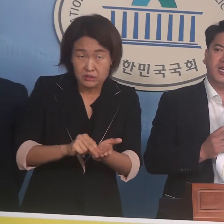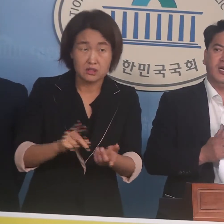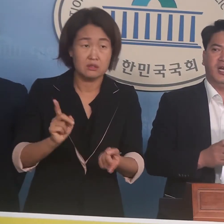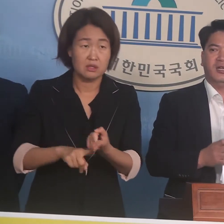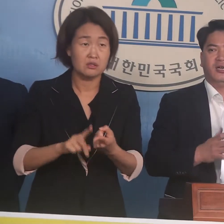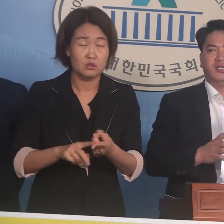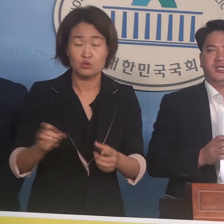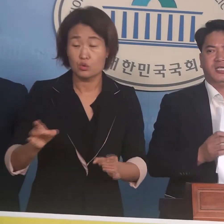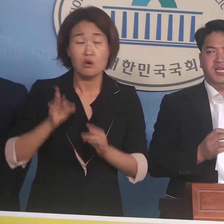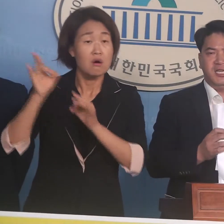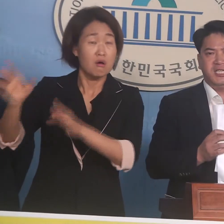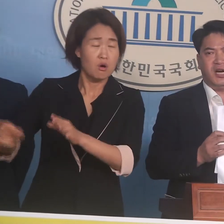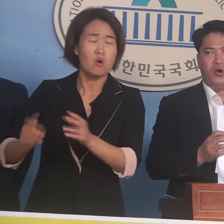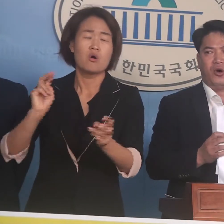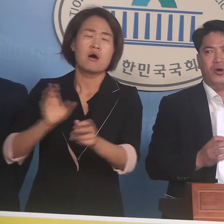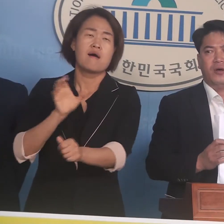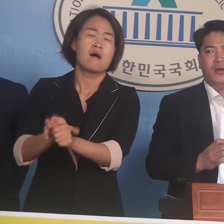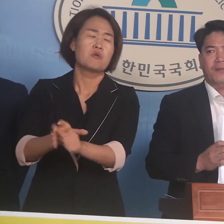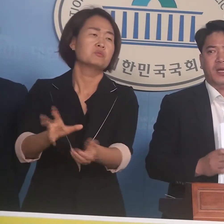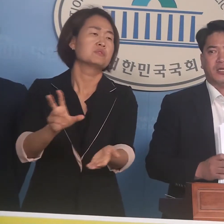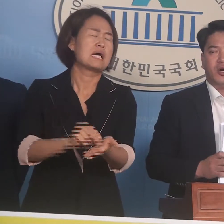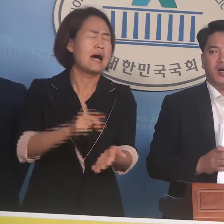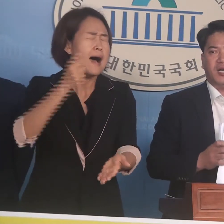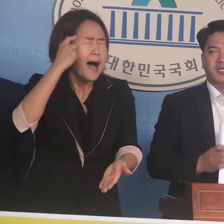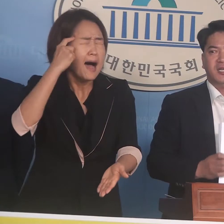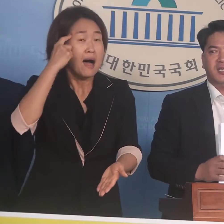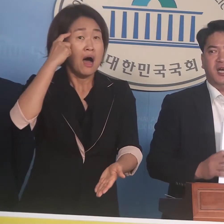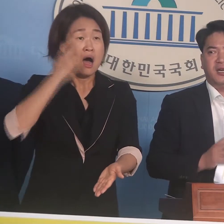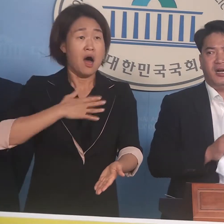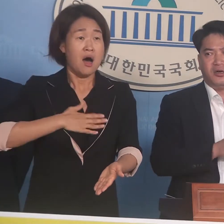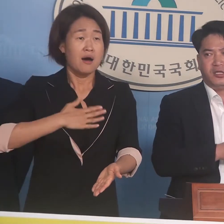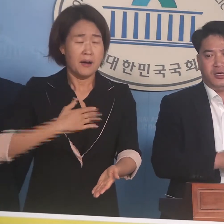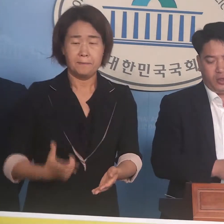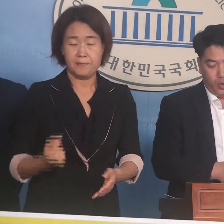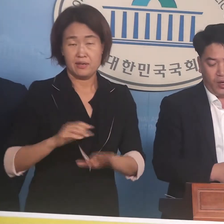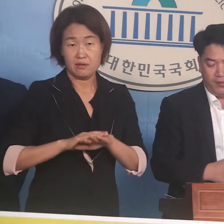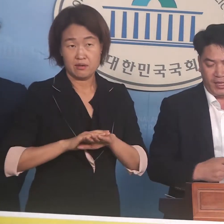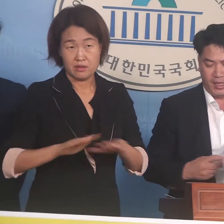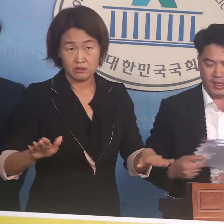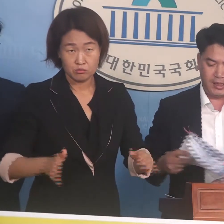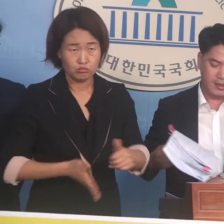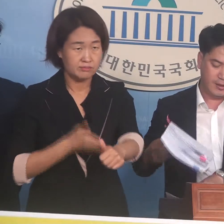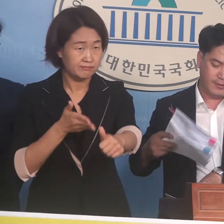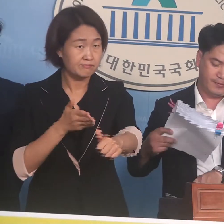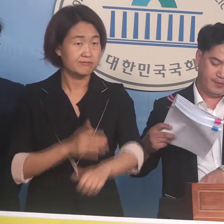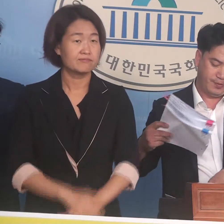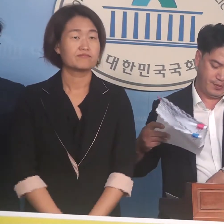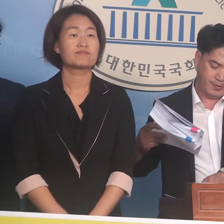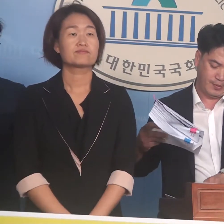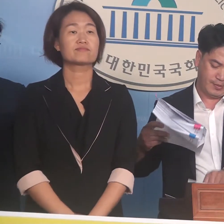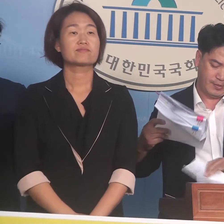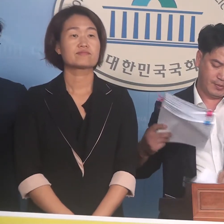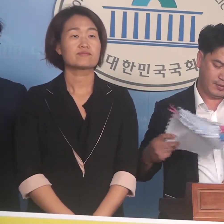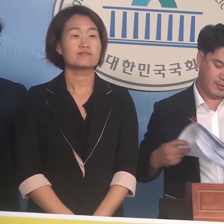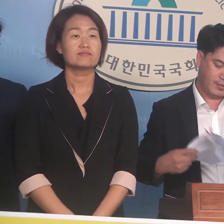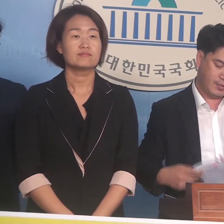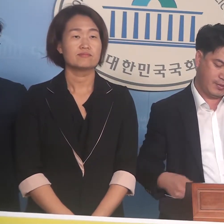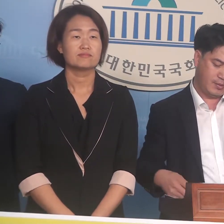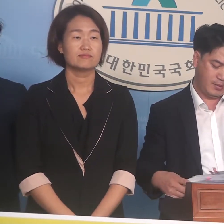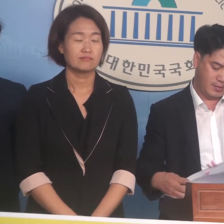하도급 문제에 대해 인지하고 정확하게 즉시 해결할 것을 촉구하는 바이다.